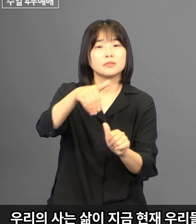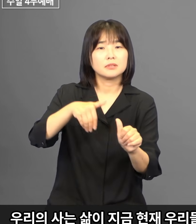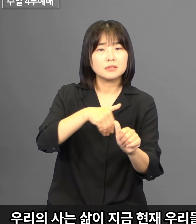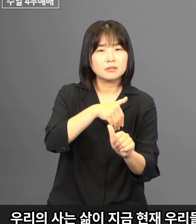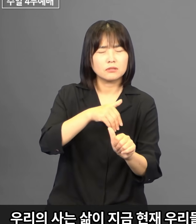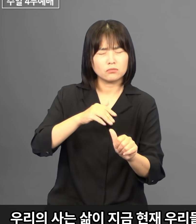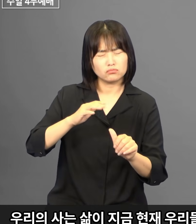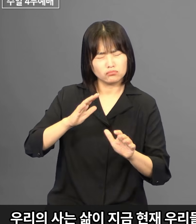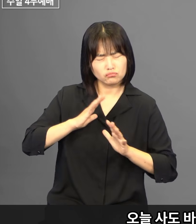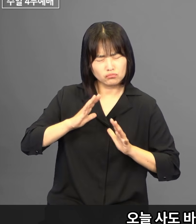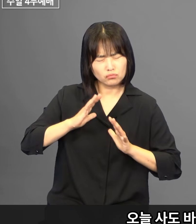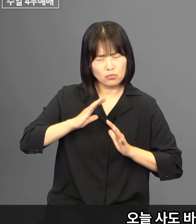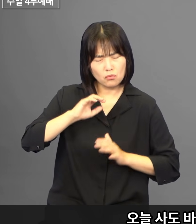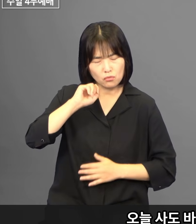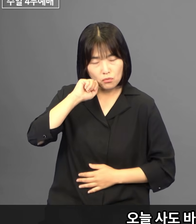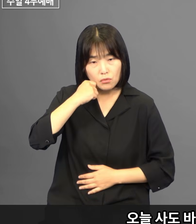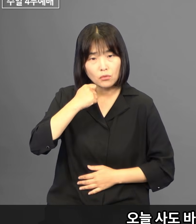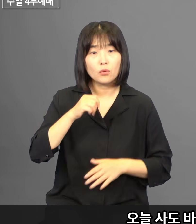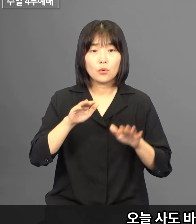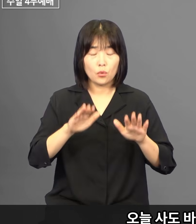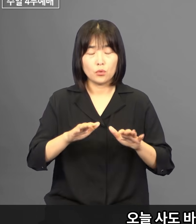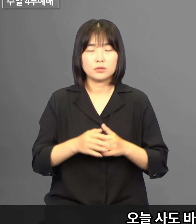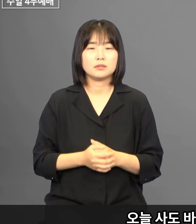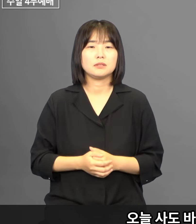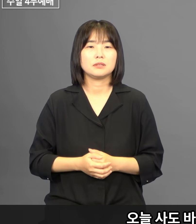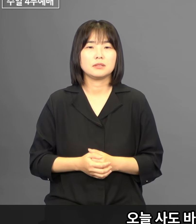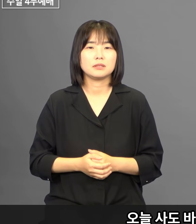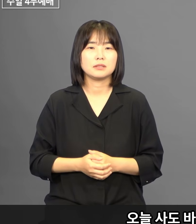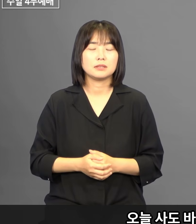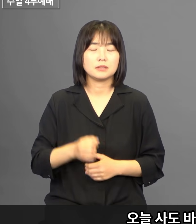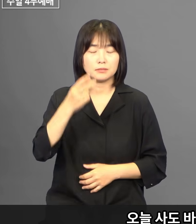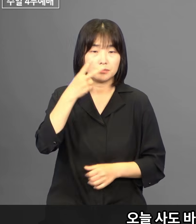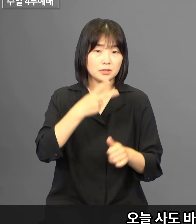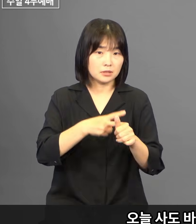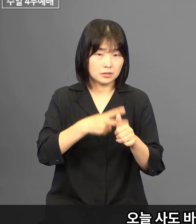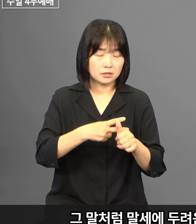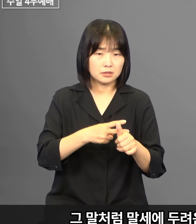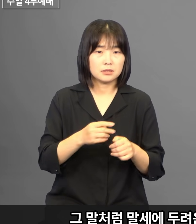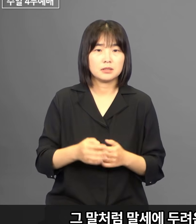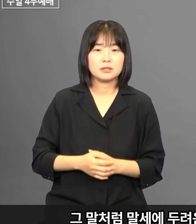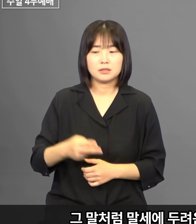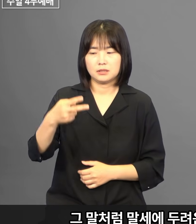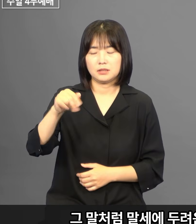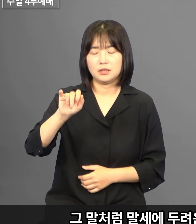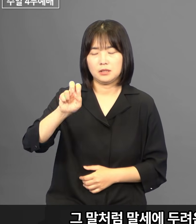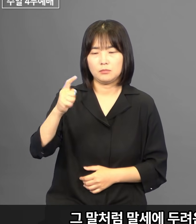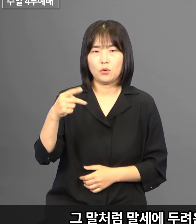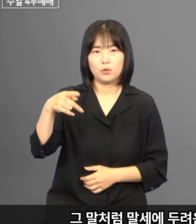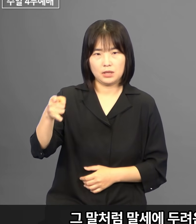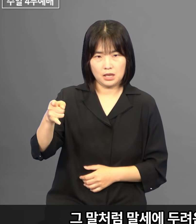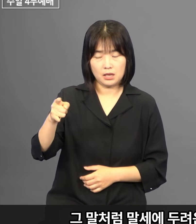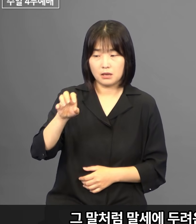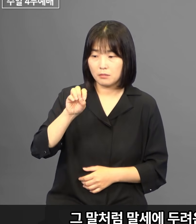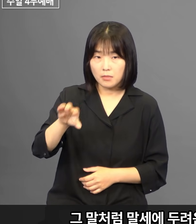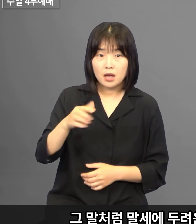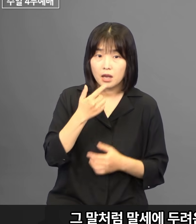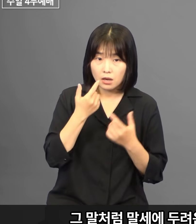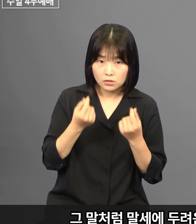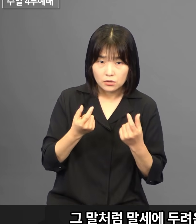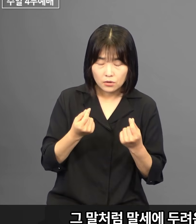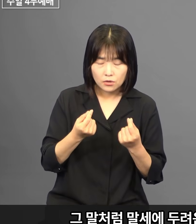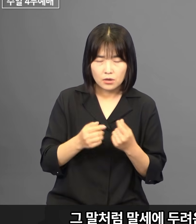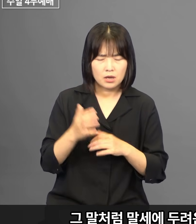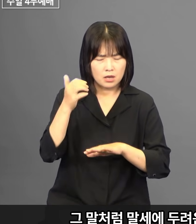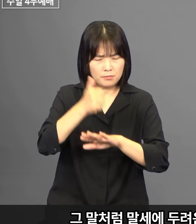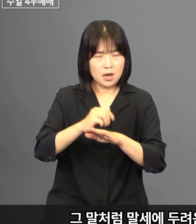두려울 정도로 어렵습니다. 오늘 사도 바울이 디모데에게 했던 그 말처럼 말세에 두려운